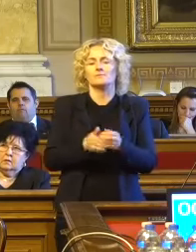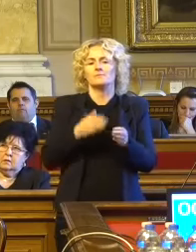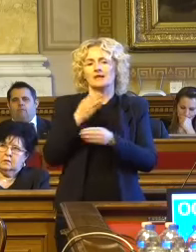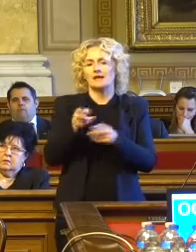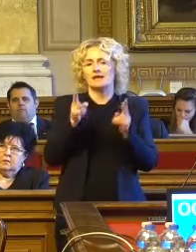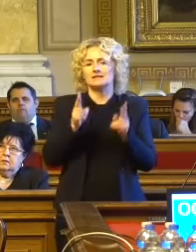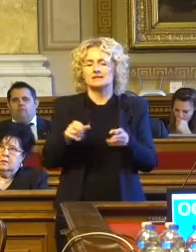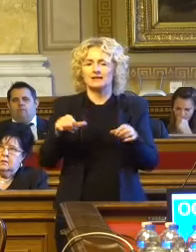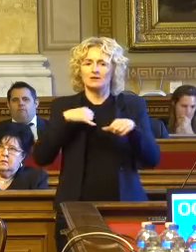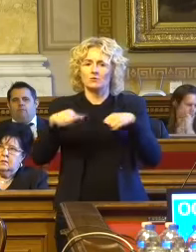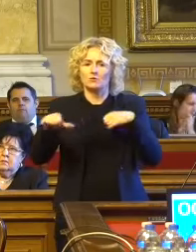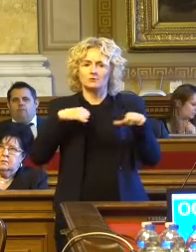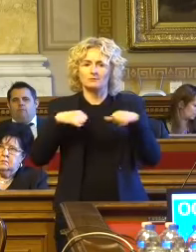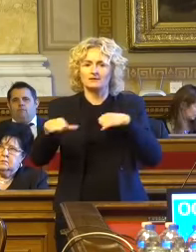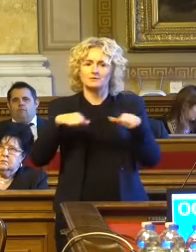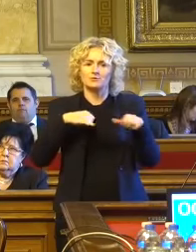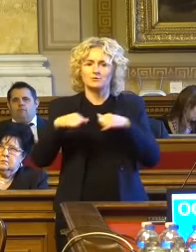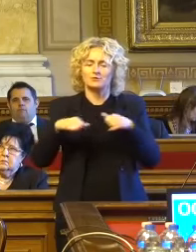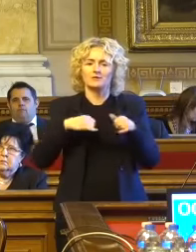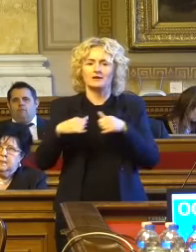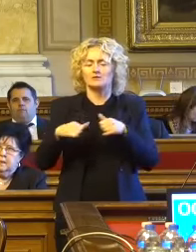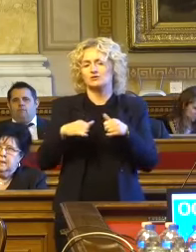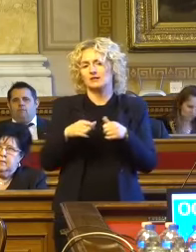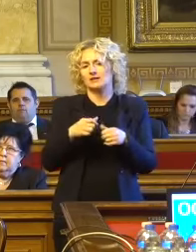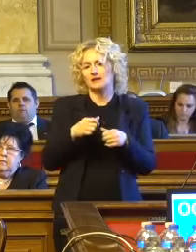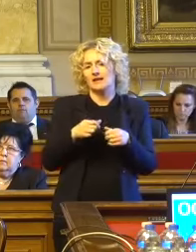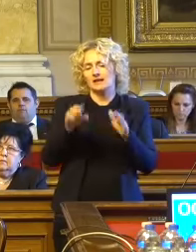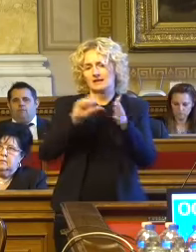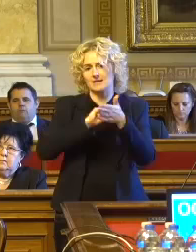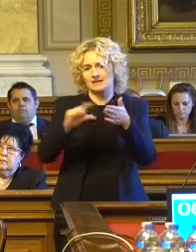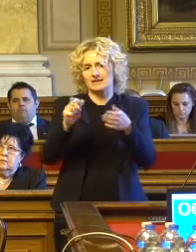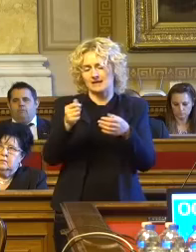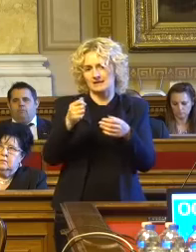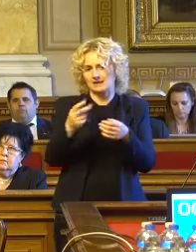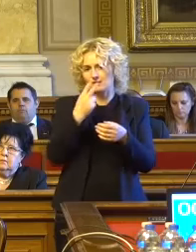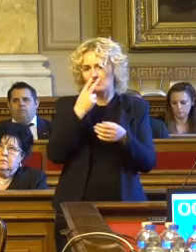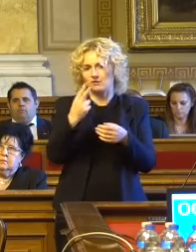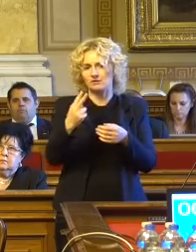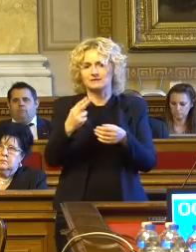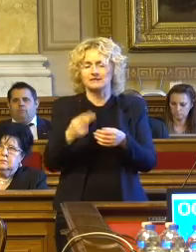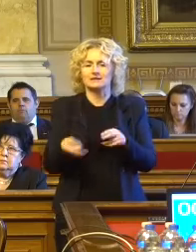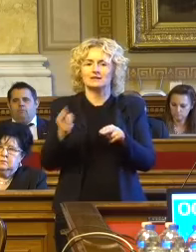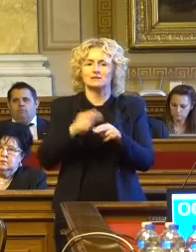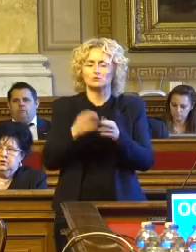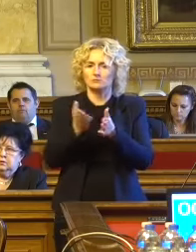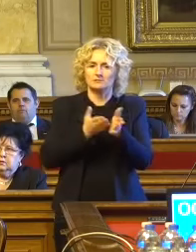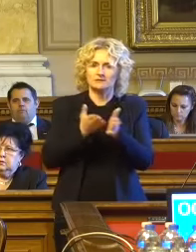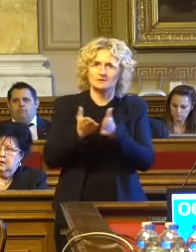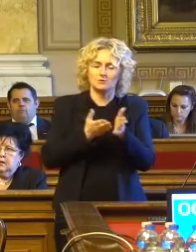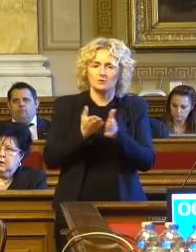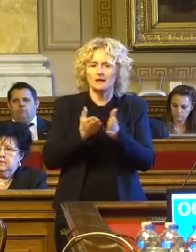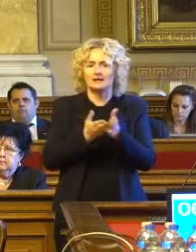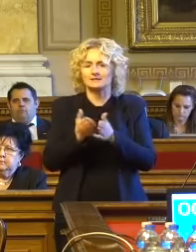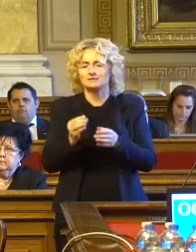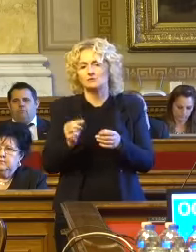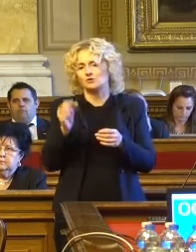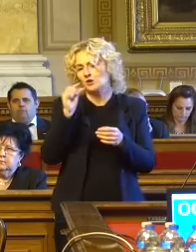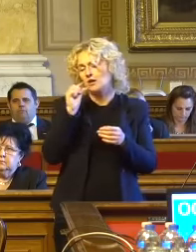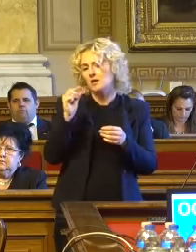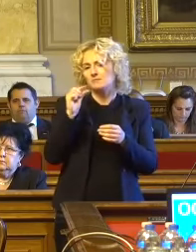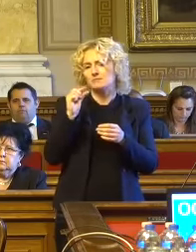ezek 2018 évi árak. De vélhetően a többi szolgáltató is mindenki némi áremelést végre fog